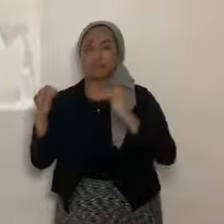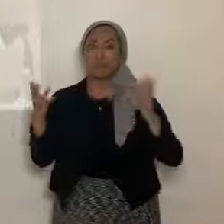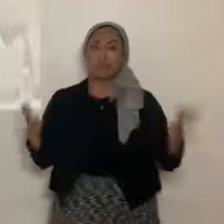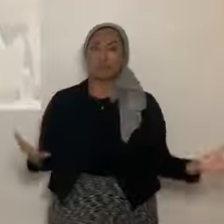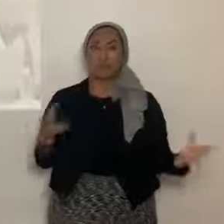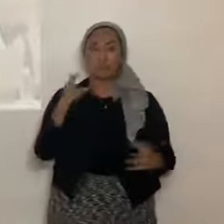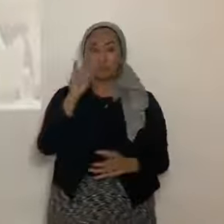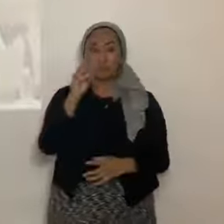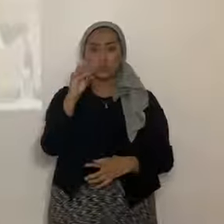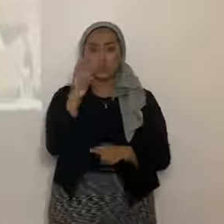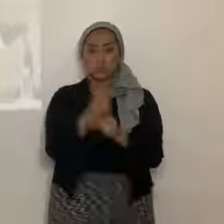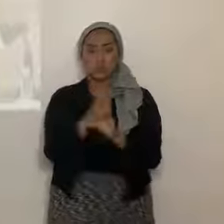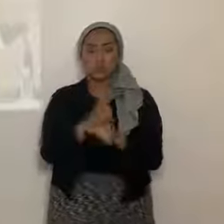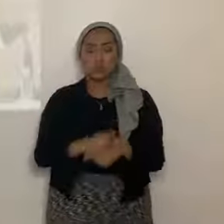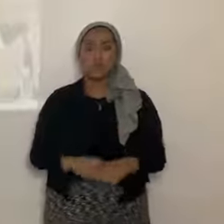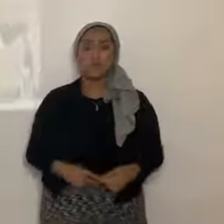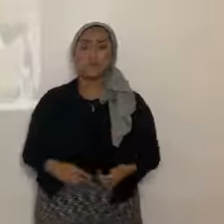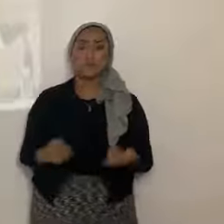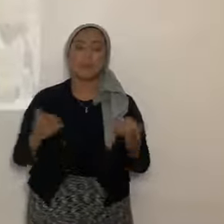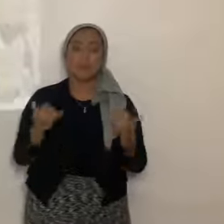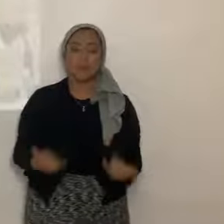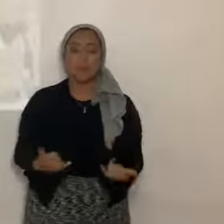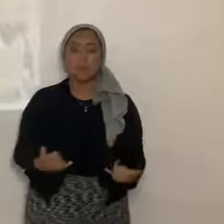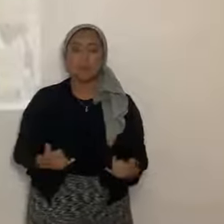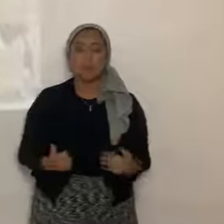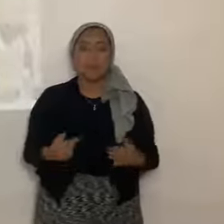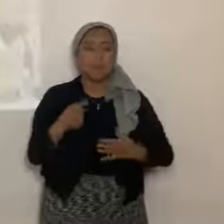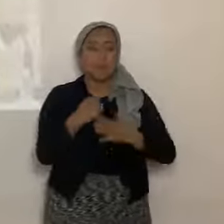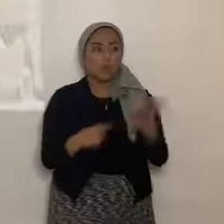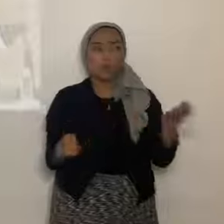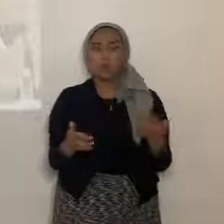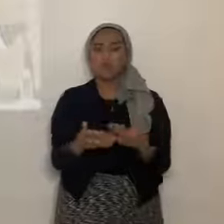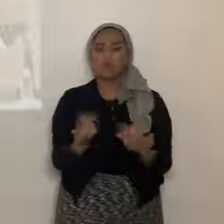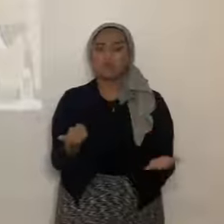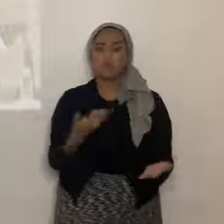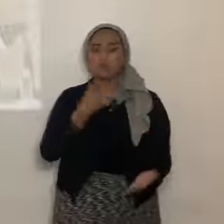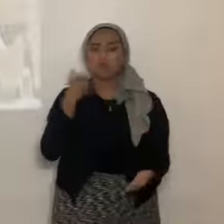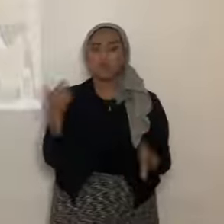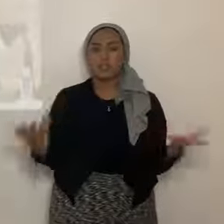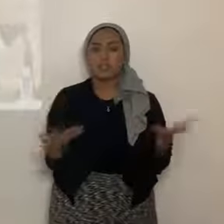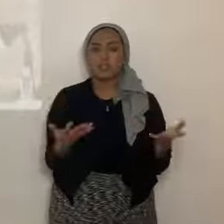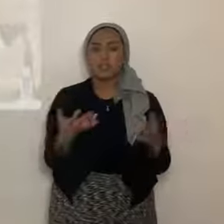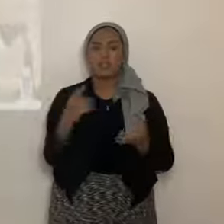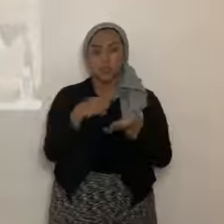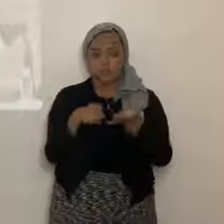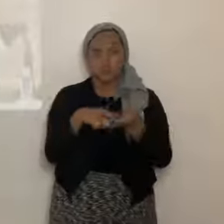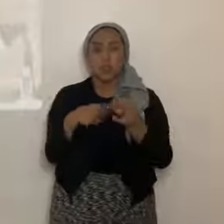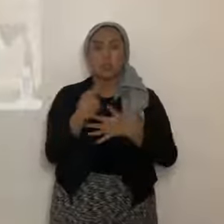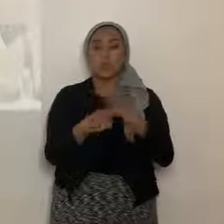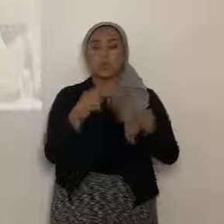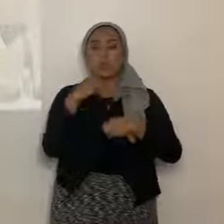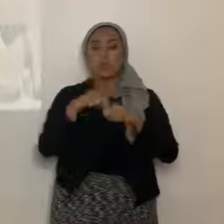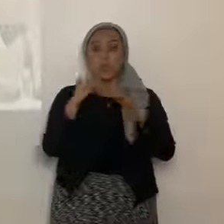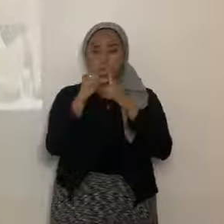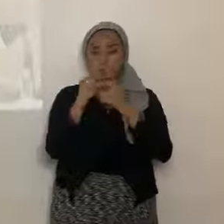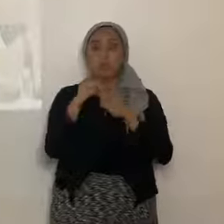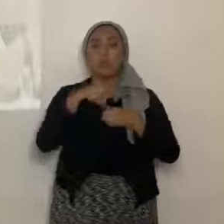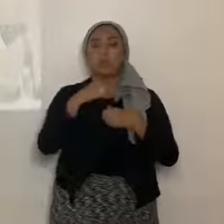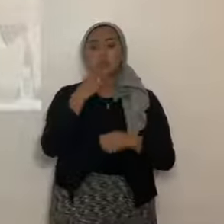Tremendo, ¿verdad? Ahora, ¿qué es lo mejor? A ver, vamos a ver qué dice la palabra en Hebreos. Vamos a